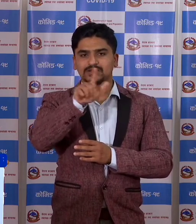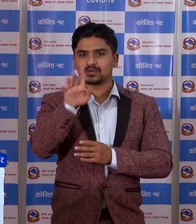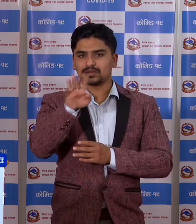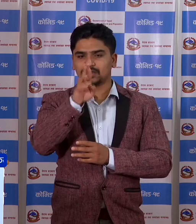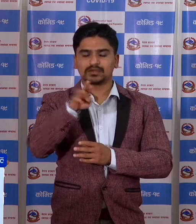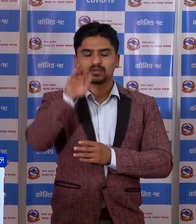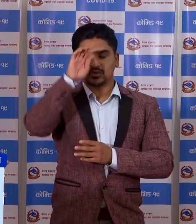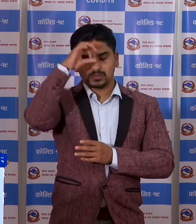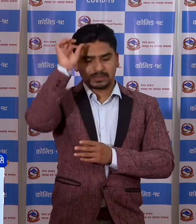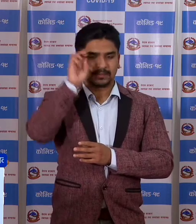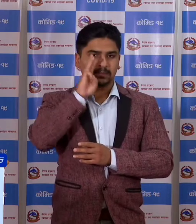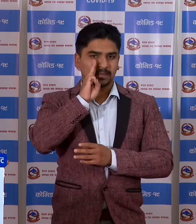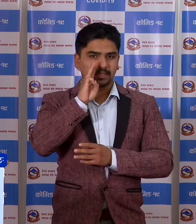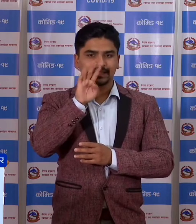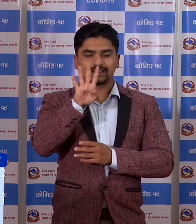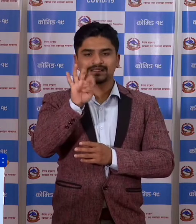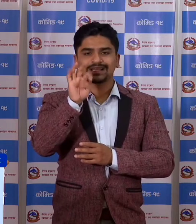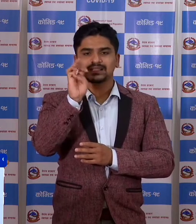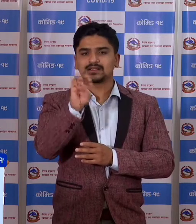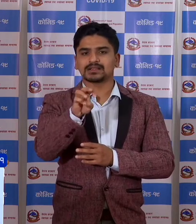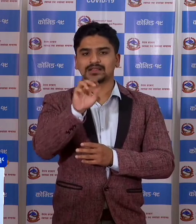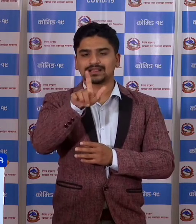22,474 र सुदूरपश्चिम प्रदेशमा